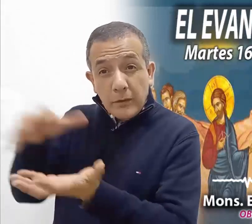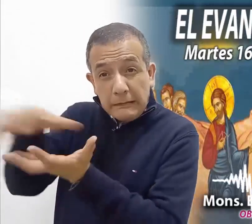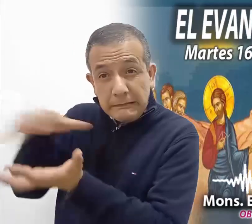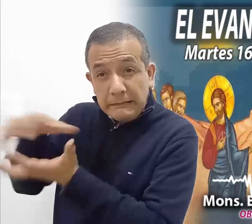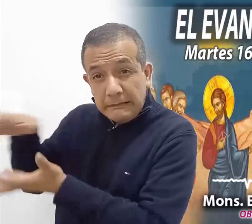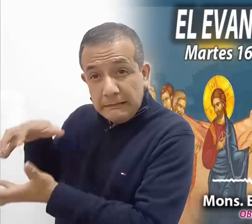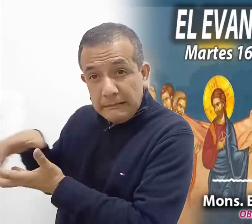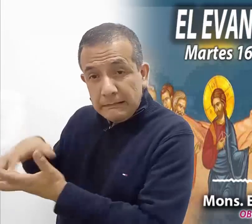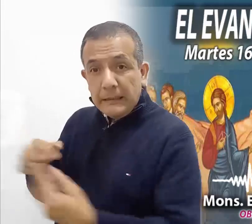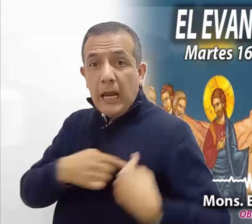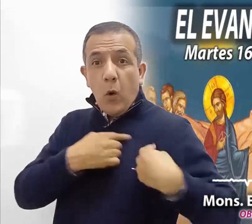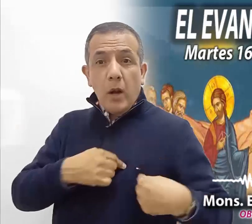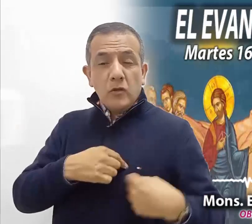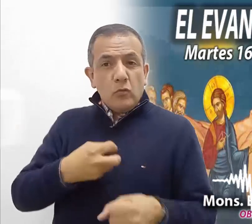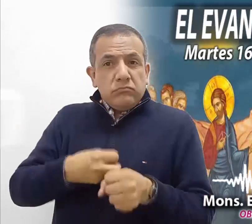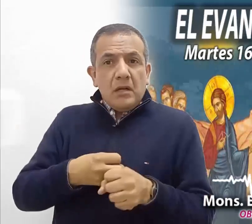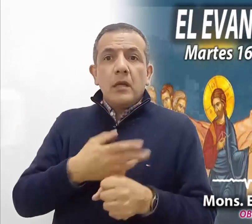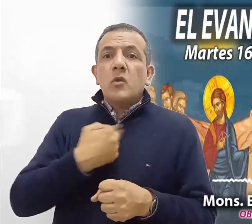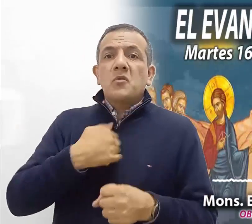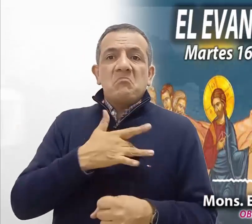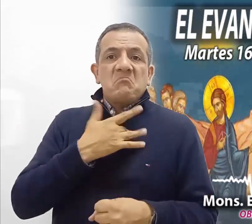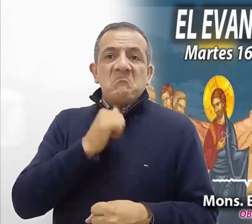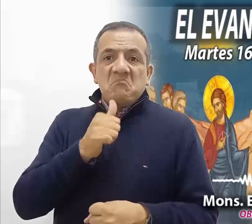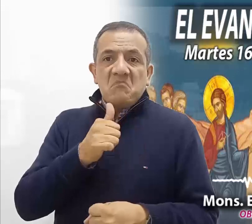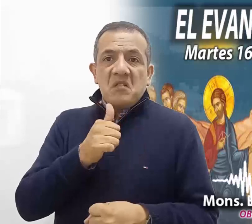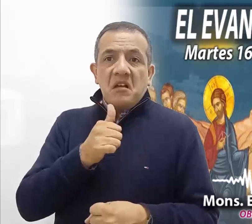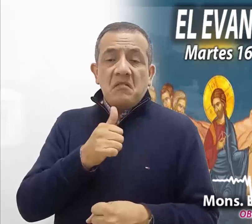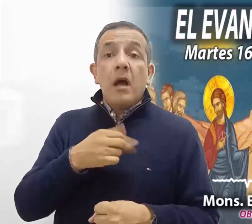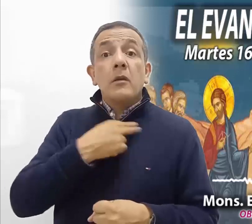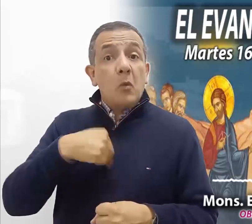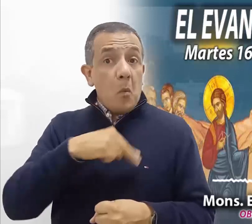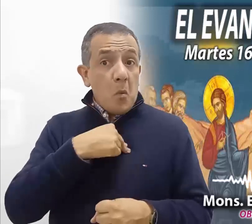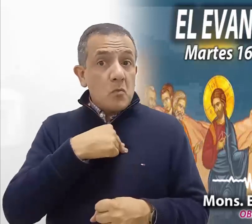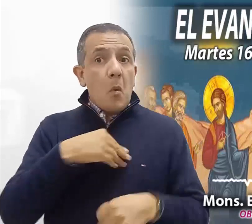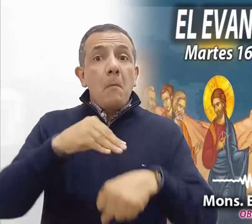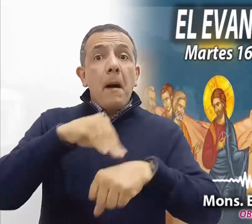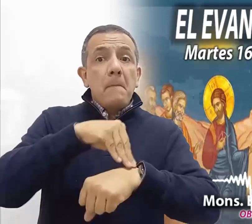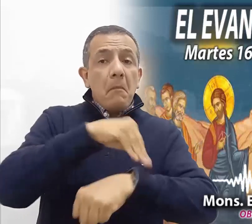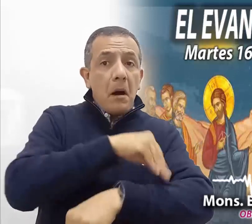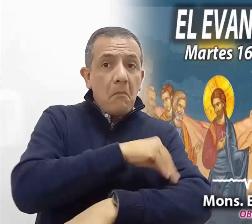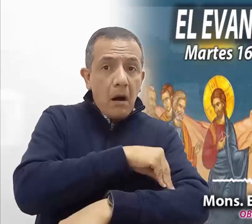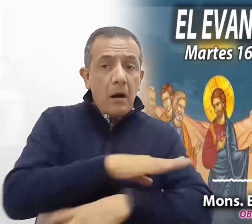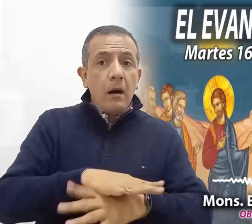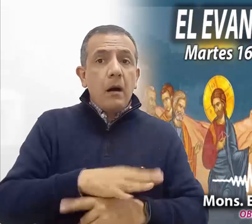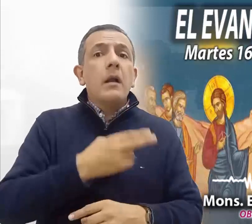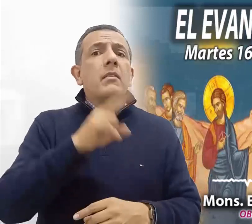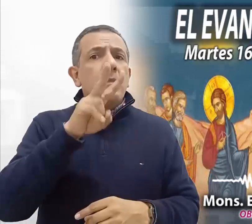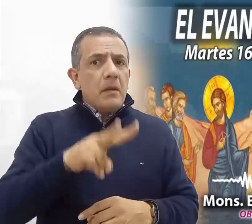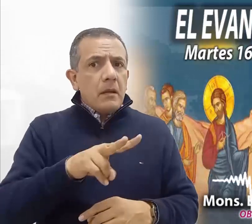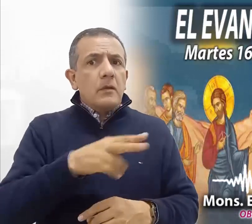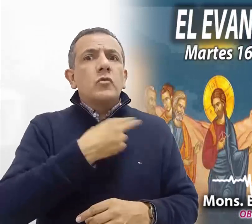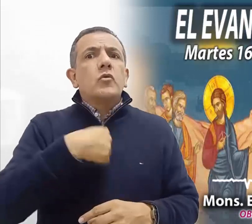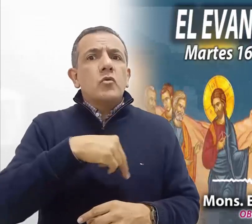hacen insensibles ante las necesidades. Nos excusamos arguyendo la negligencia o